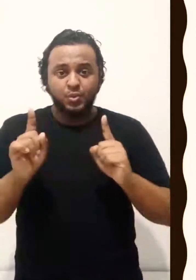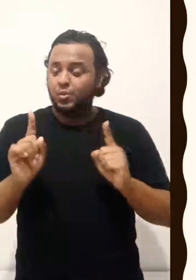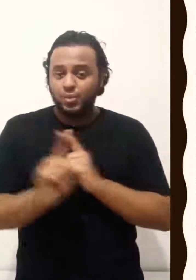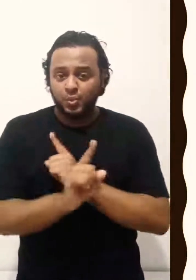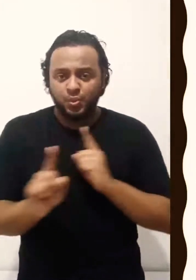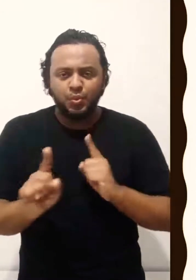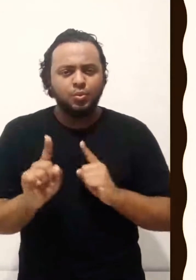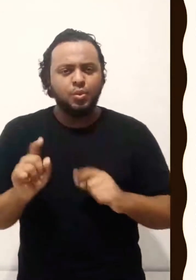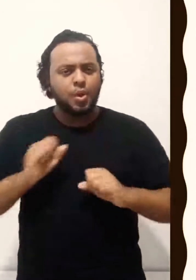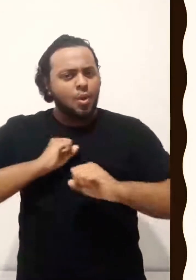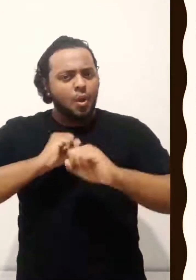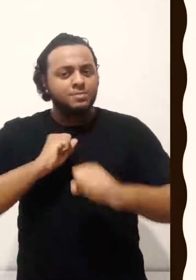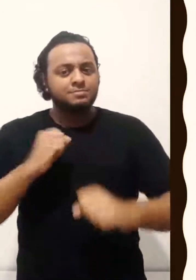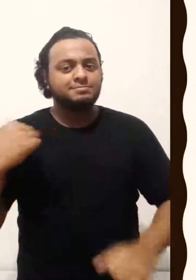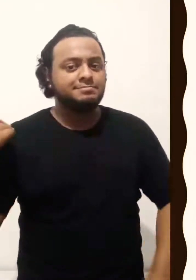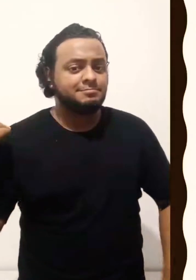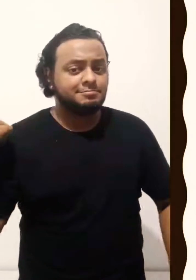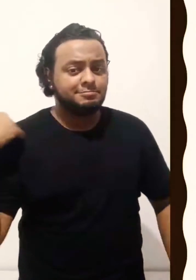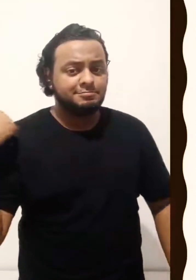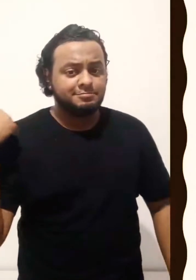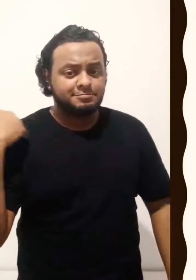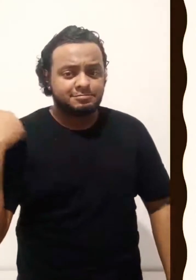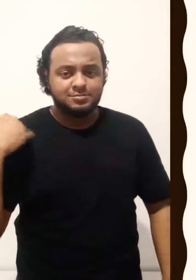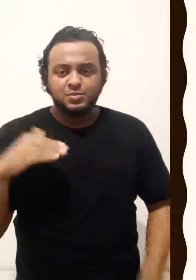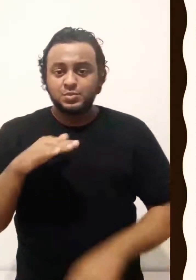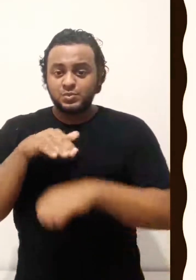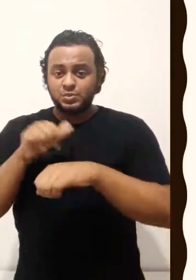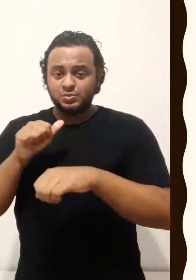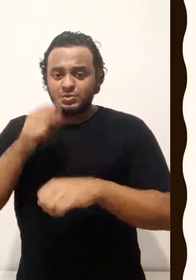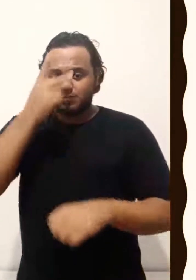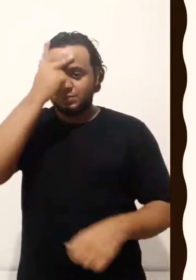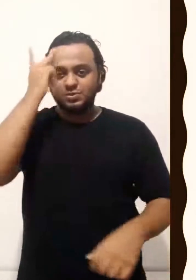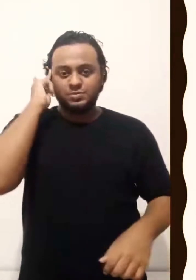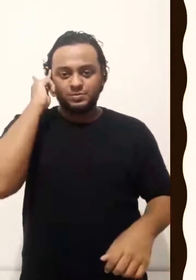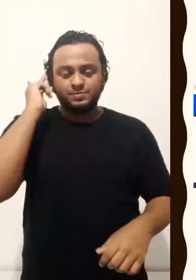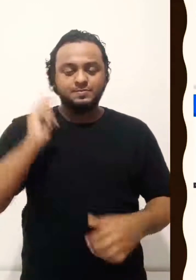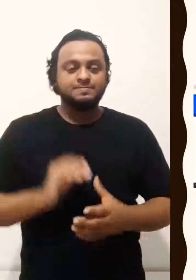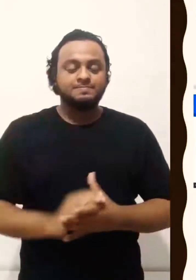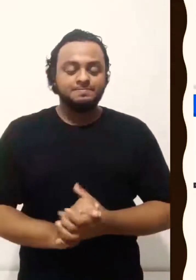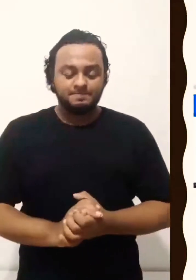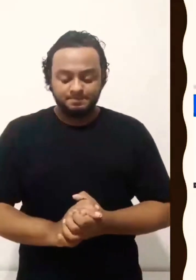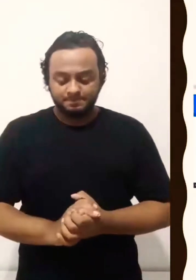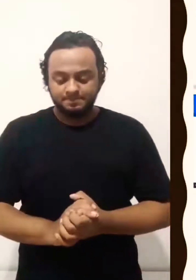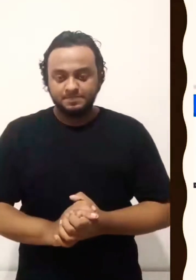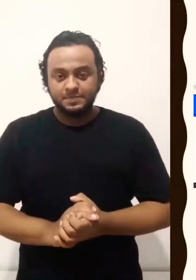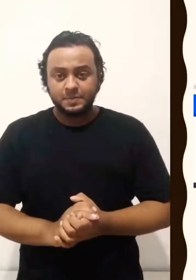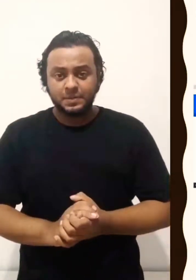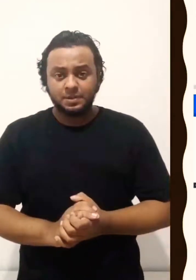precisa ir até ele e tocar no braço, ok?